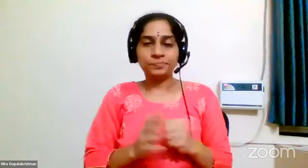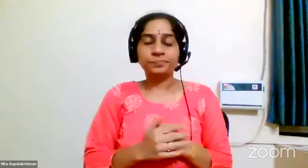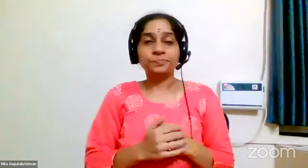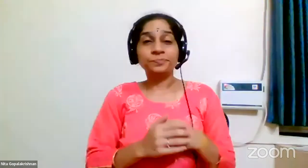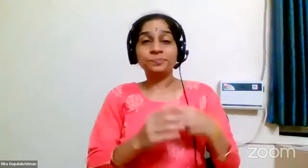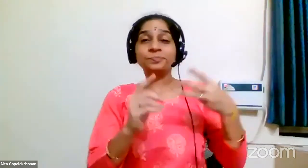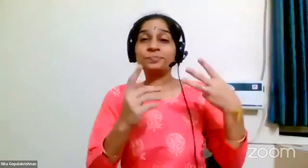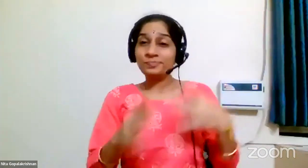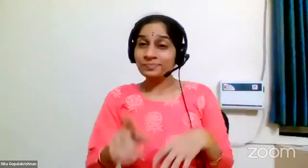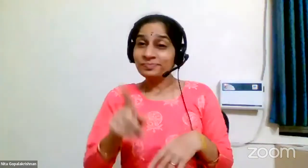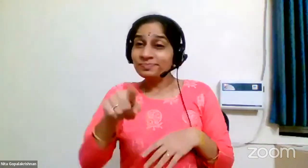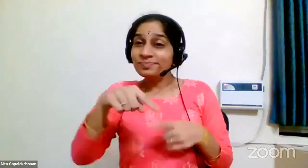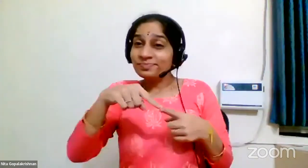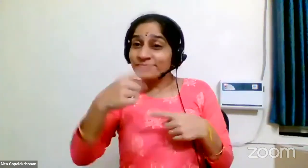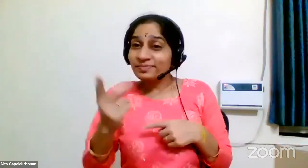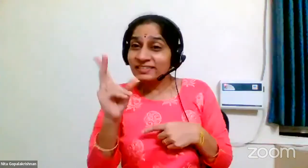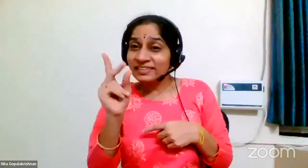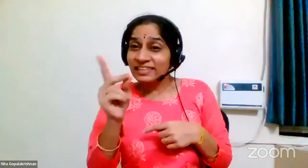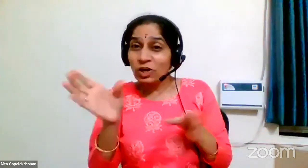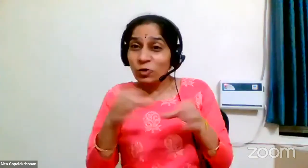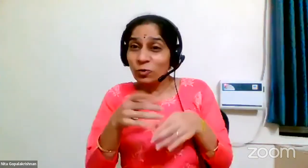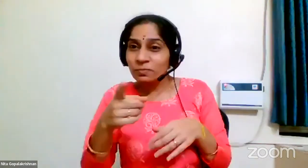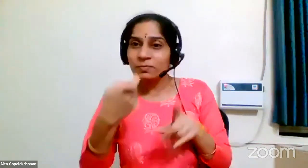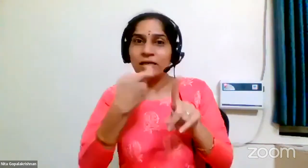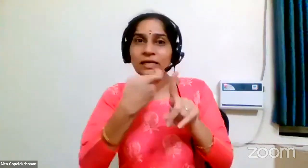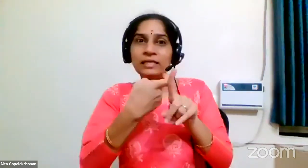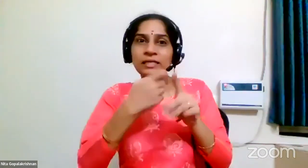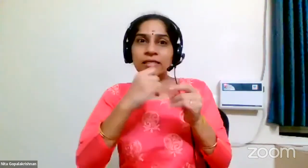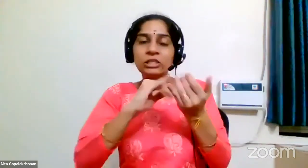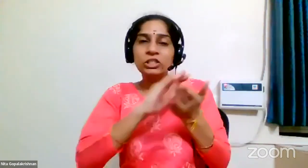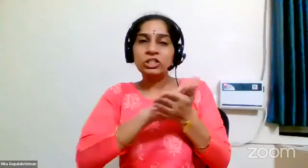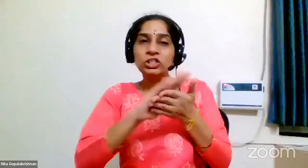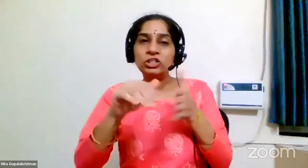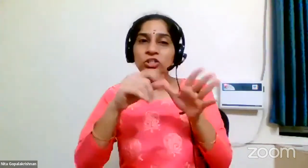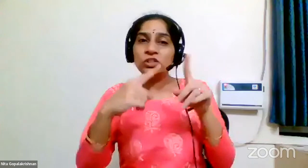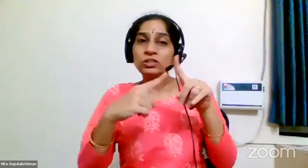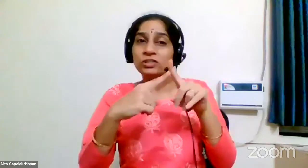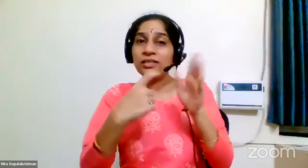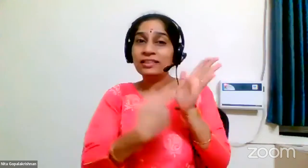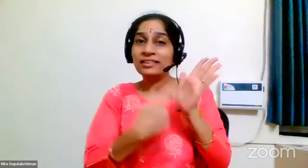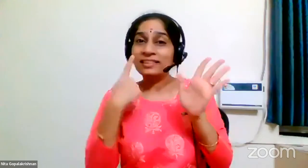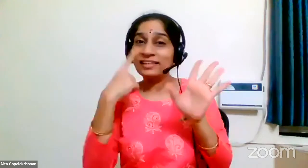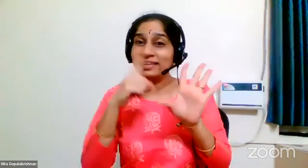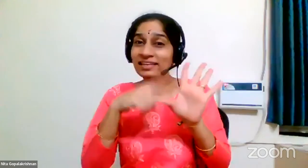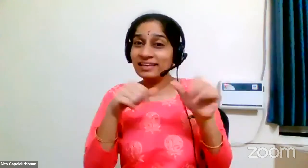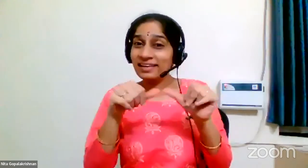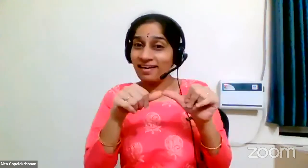क्षत्रिय, क्षत्रिय के शरीर में मोड ऑफ पैशन होता है, रजोगुण की मात्रा होती है।